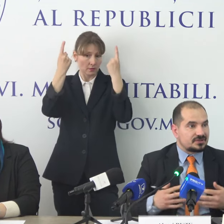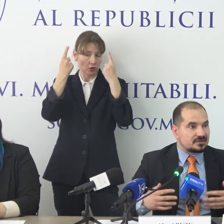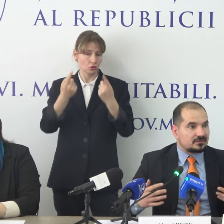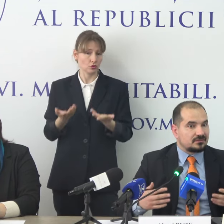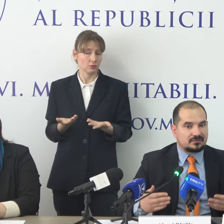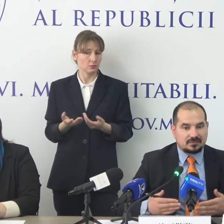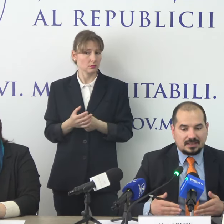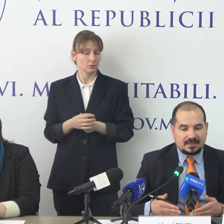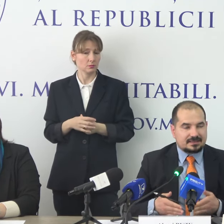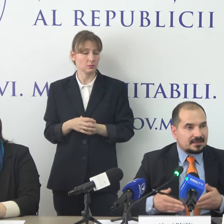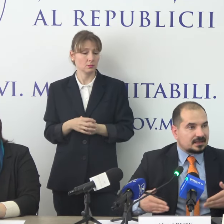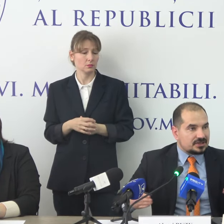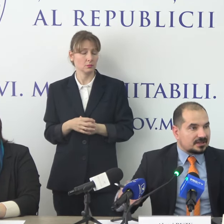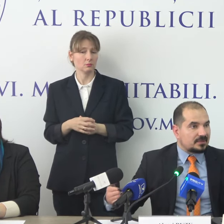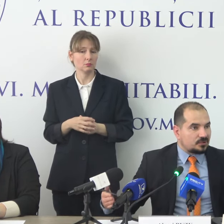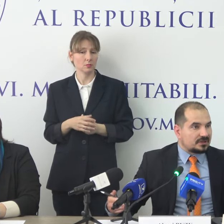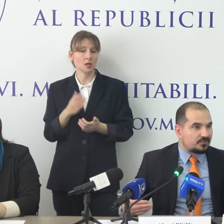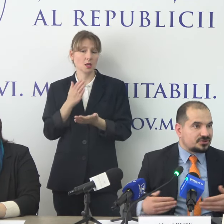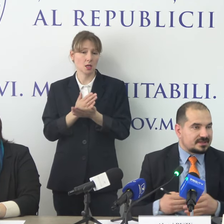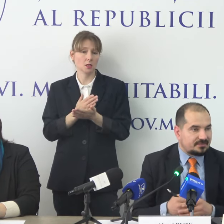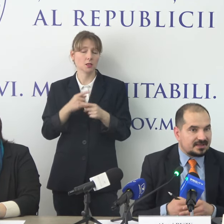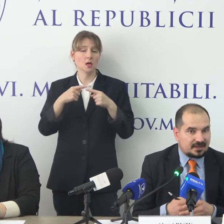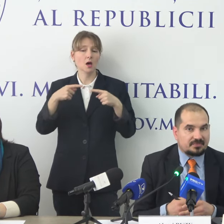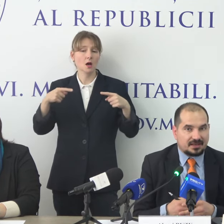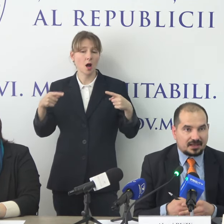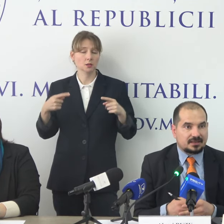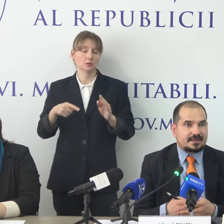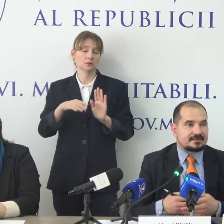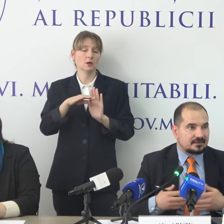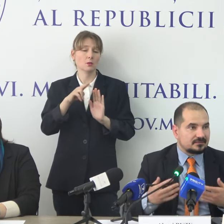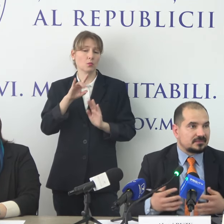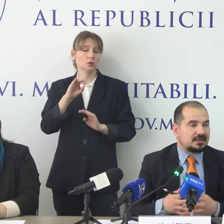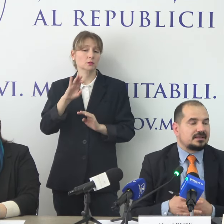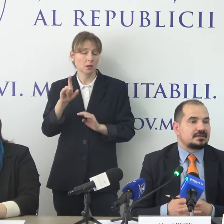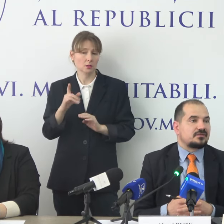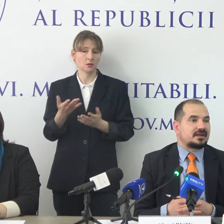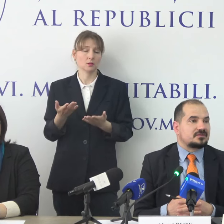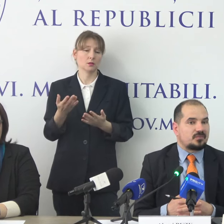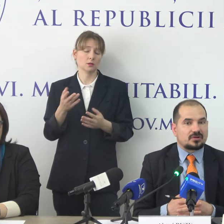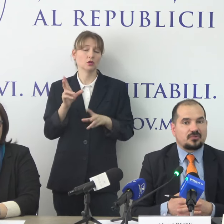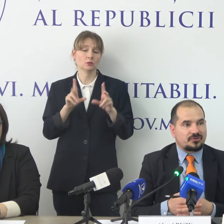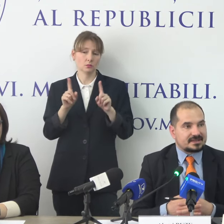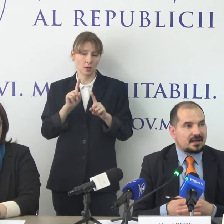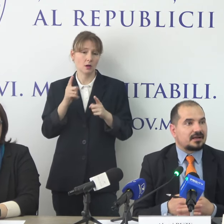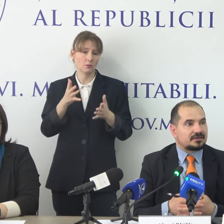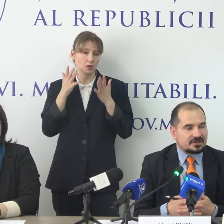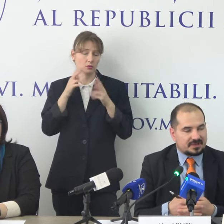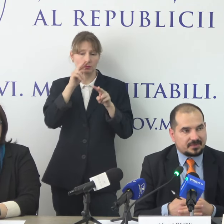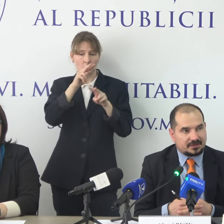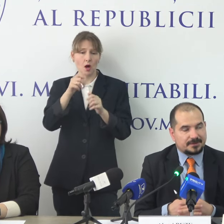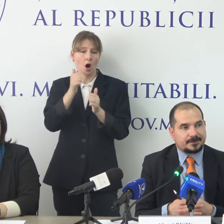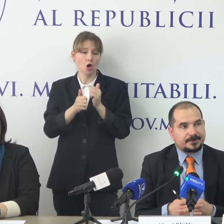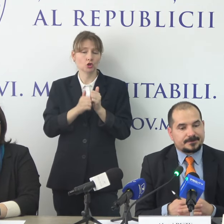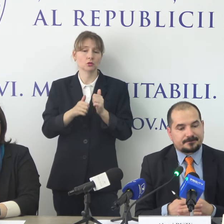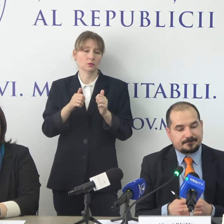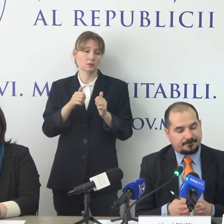excepțional și atunci sunt declanșate mai multe procese pe intern prin care, da, este oferit suport, monitorizare și așa mai